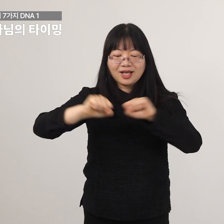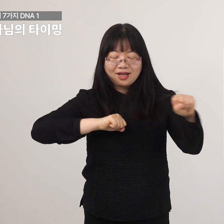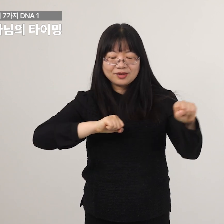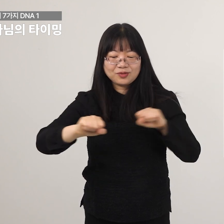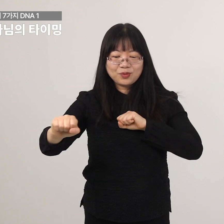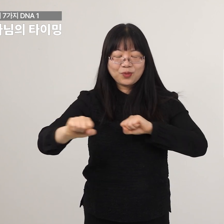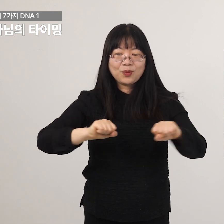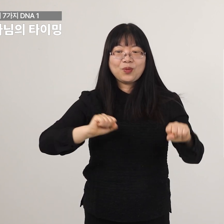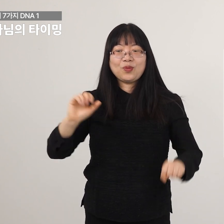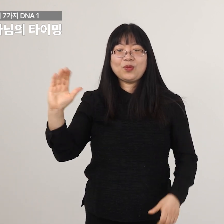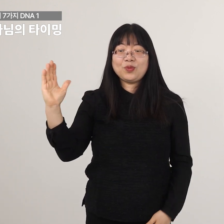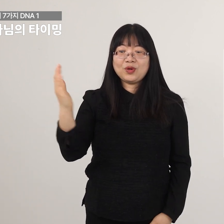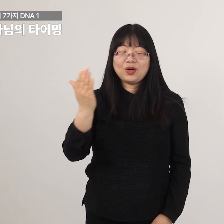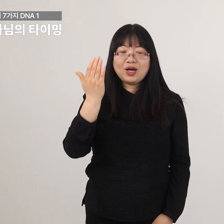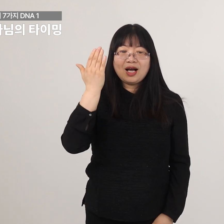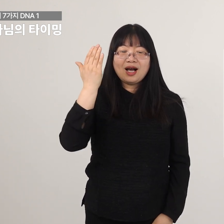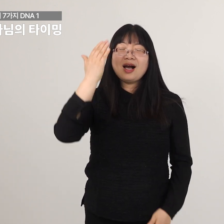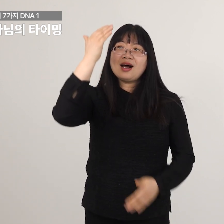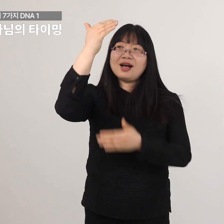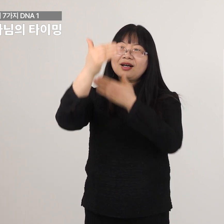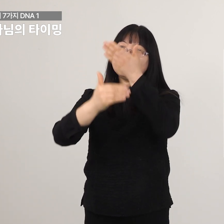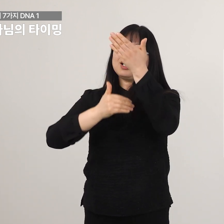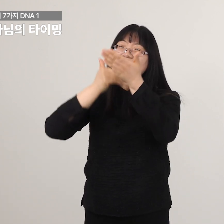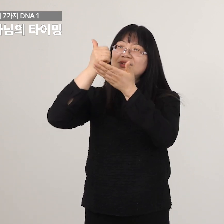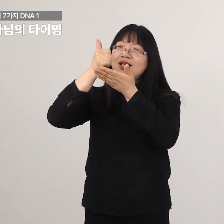역사가 되고